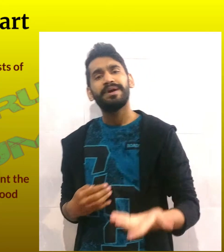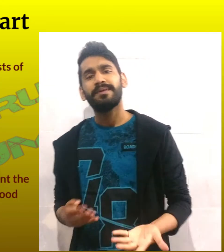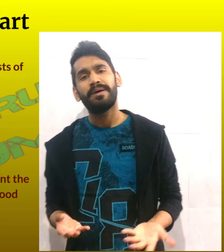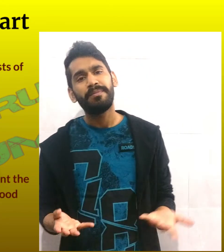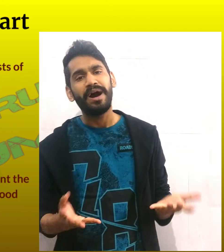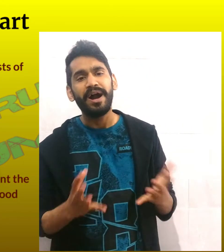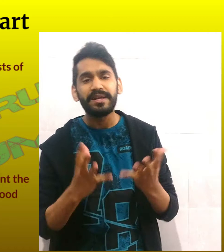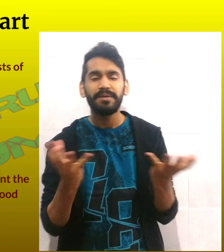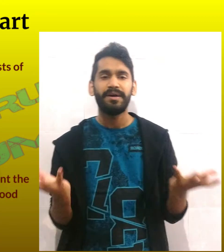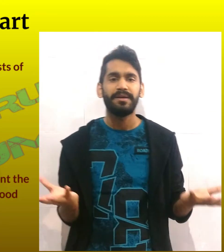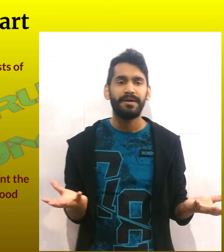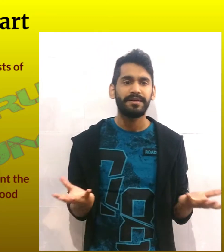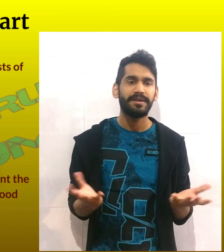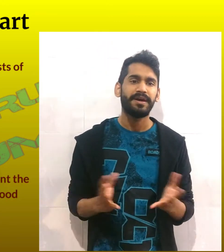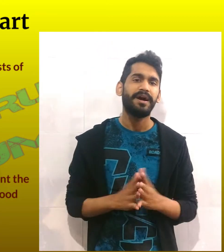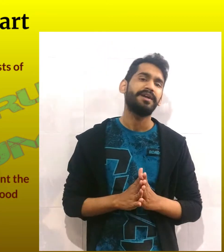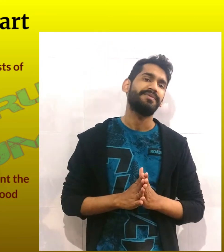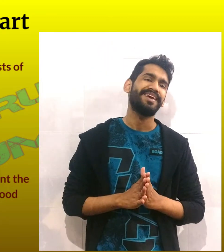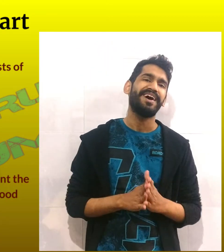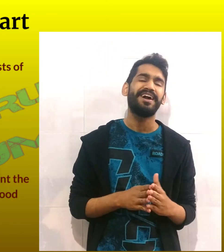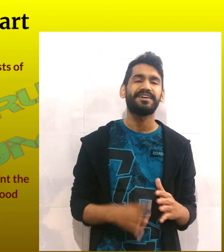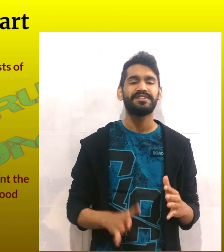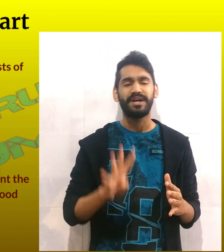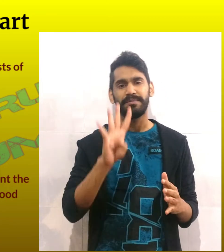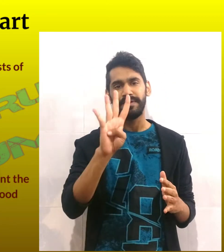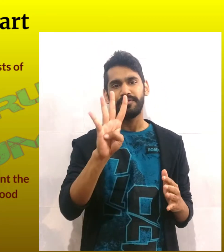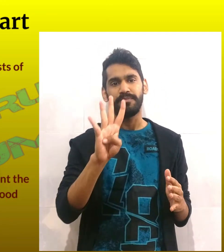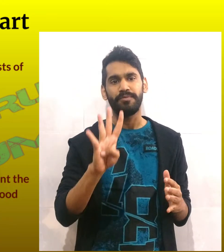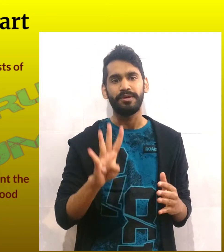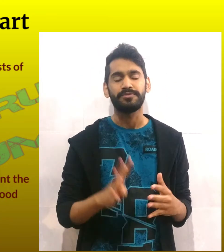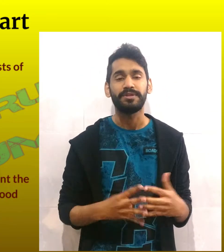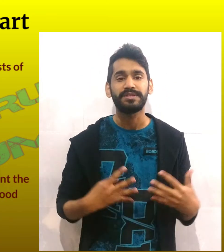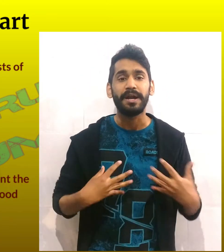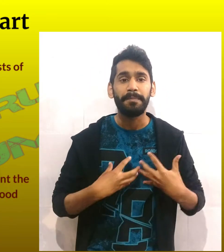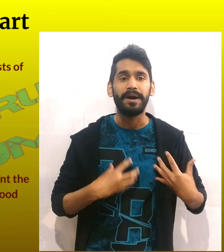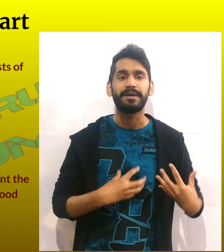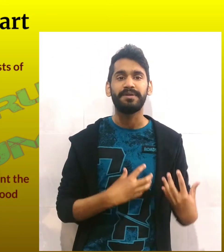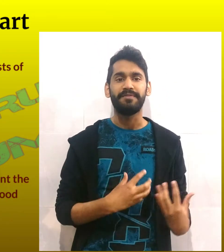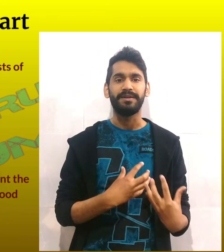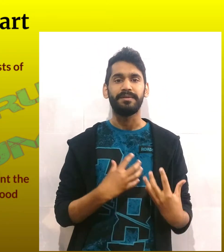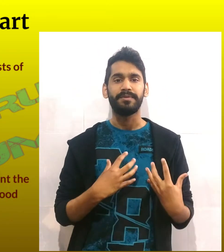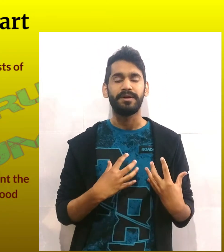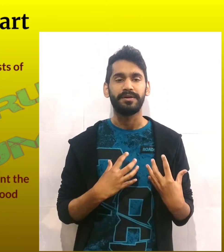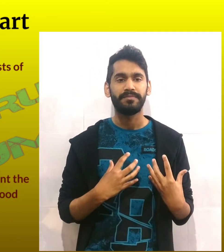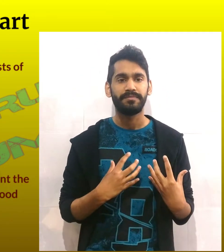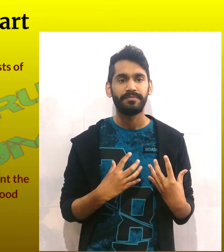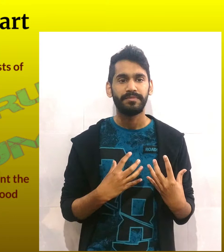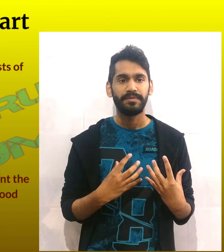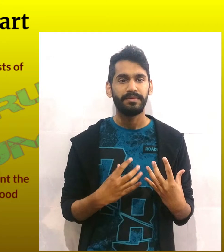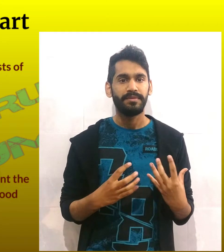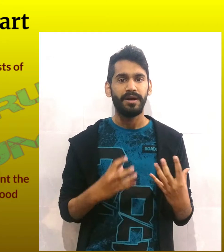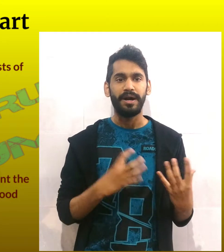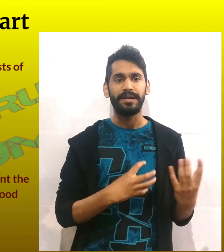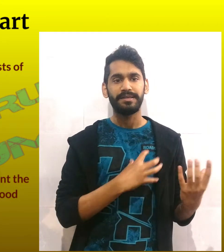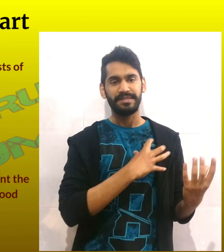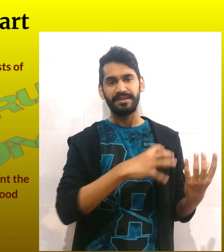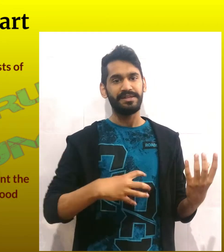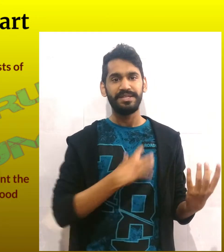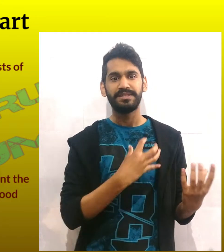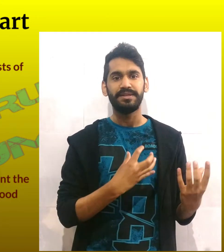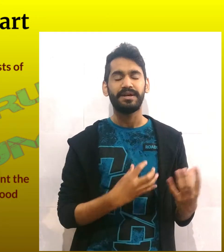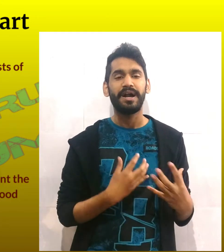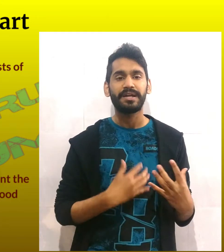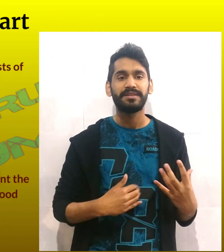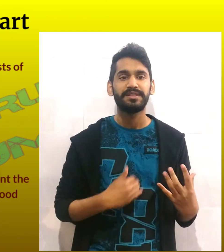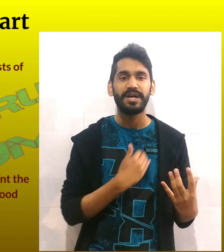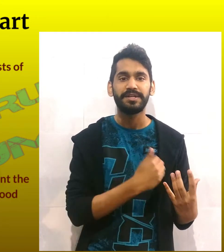तो भाई अब हम हार्ट के बारे में बात करेंगे। हार्ट में क्या है? हार्ट के 4 मेन कंपोनेंट्स होते हैं, 4 पार्ट में डिवाइडेड है अपना हार्ट। हार्ट एक सिंगल